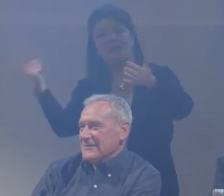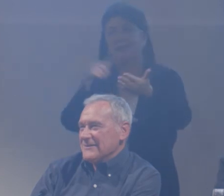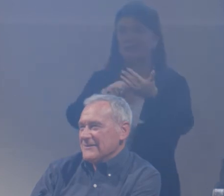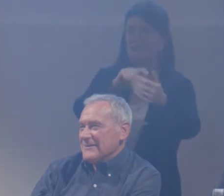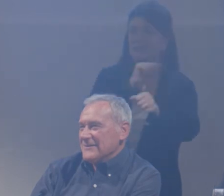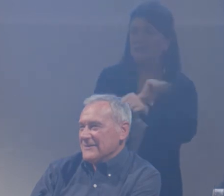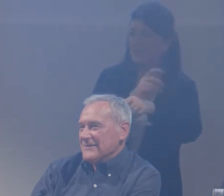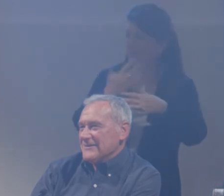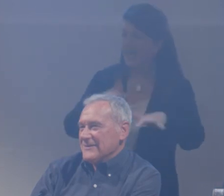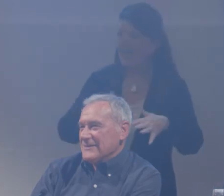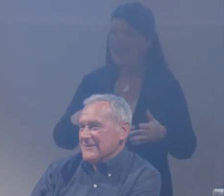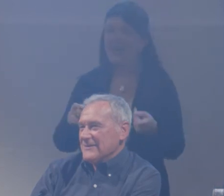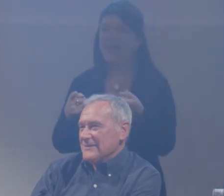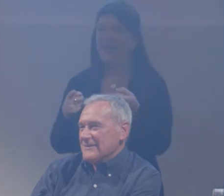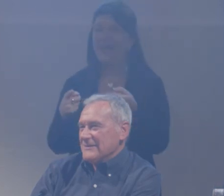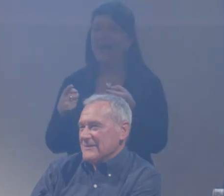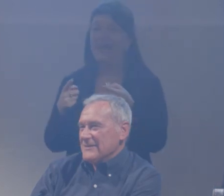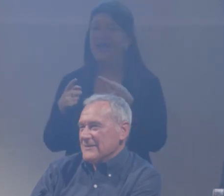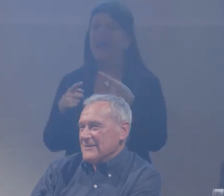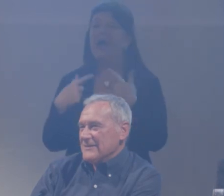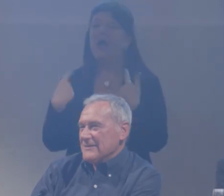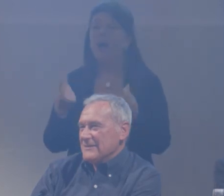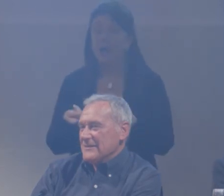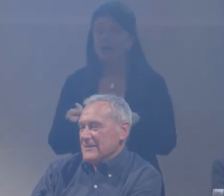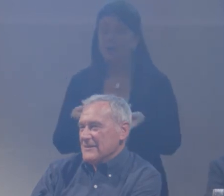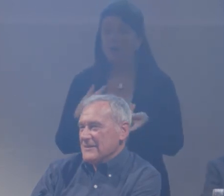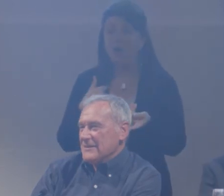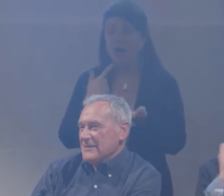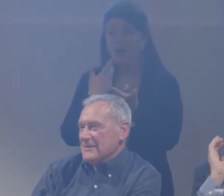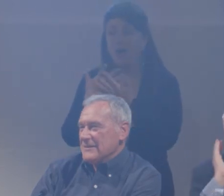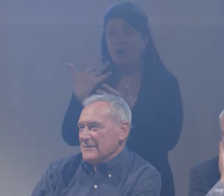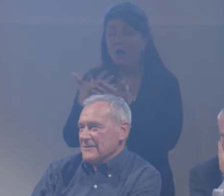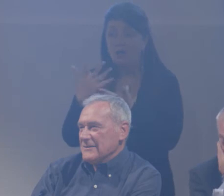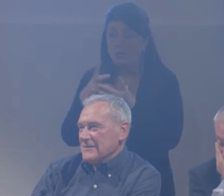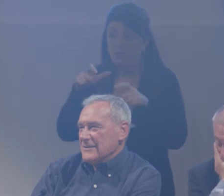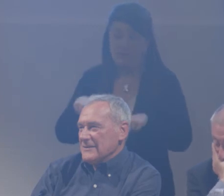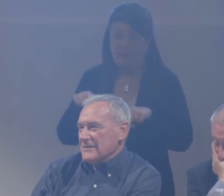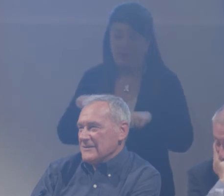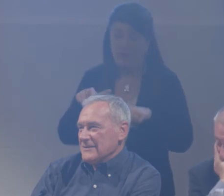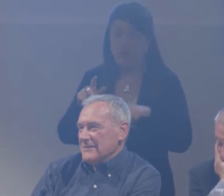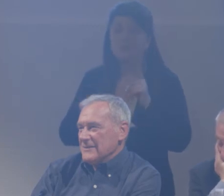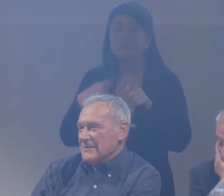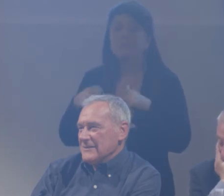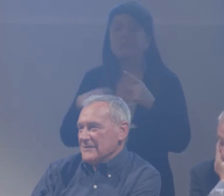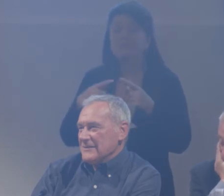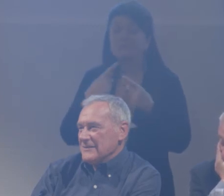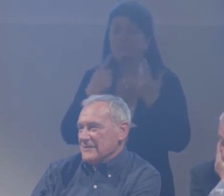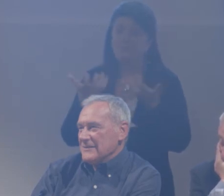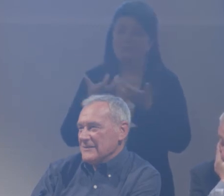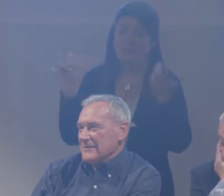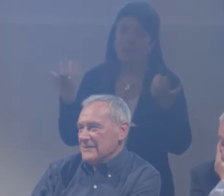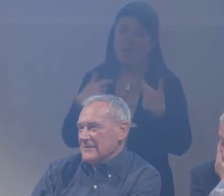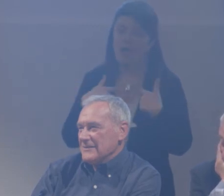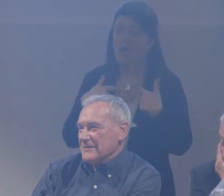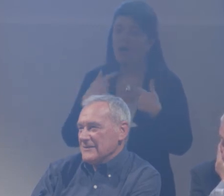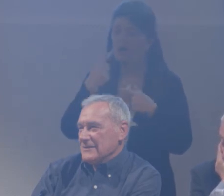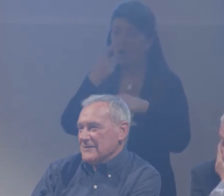no? E quindi come non raccontarlo? Però poi per fare che, poi ovviamente a me il